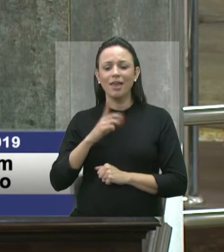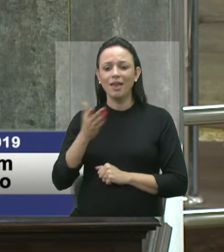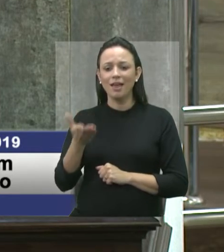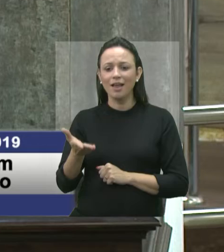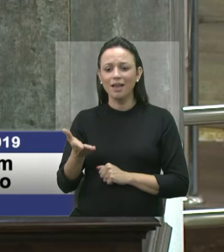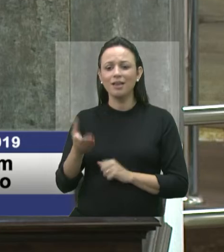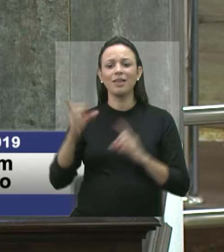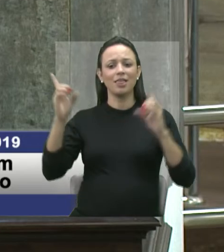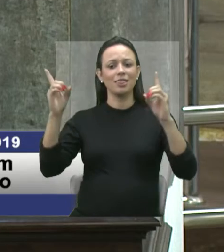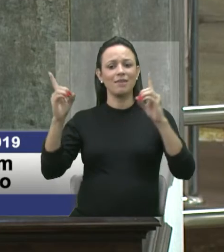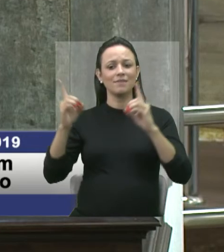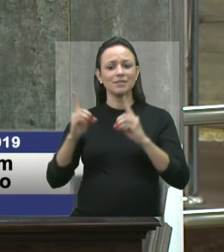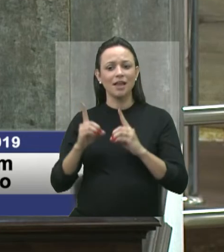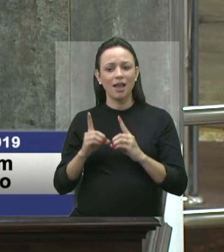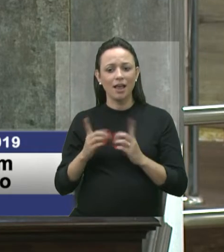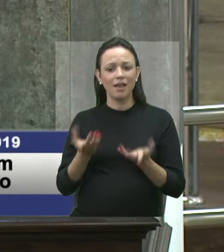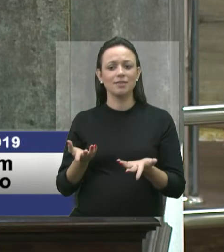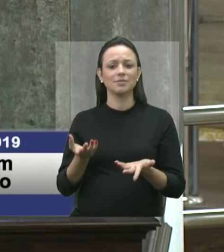surdo,